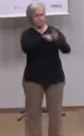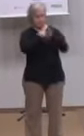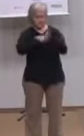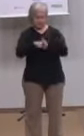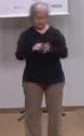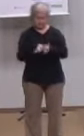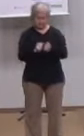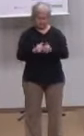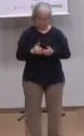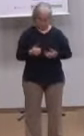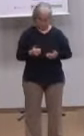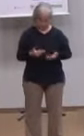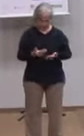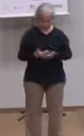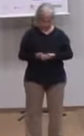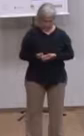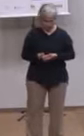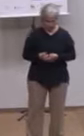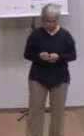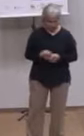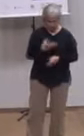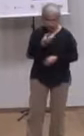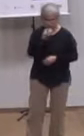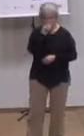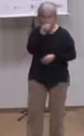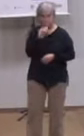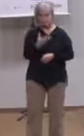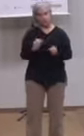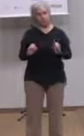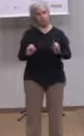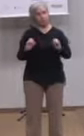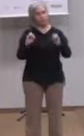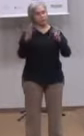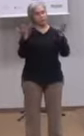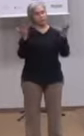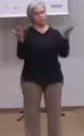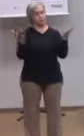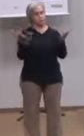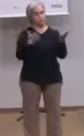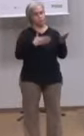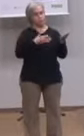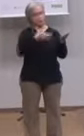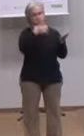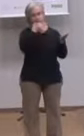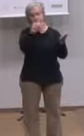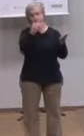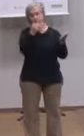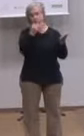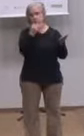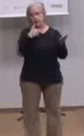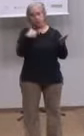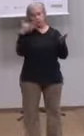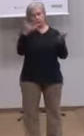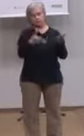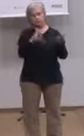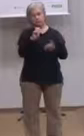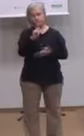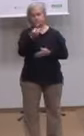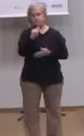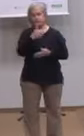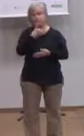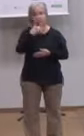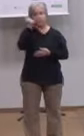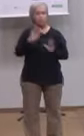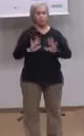a gente fez uma pesquisa ali, mas foi muito bom o evento, eu classifico, na minha opinião, como o melhor evento sobre ela que